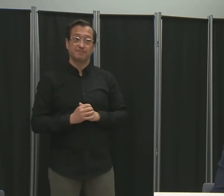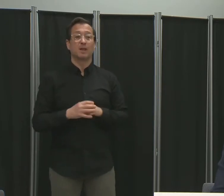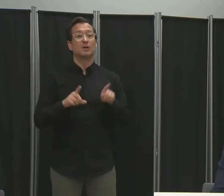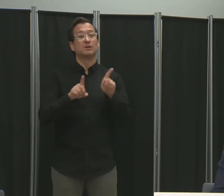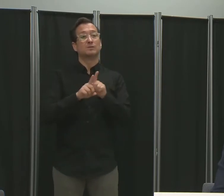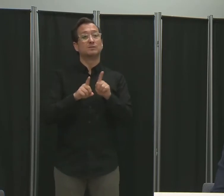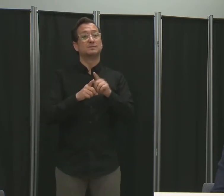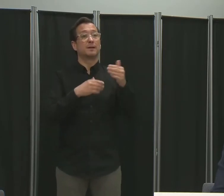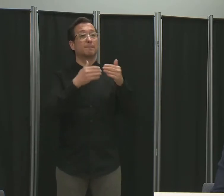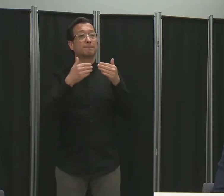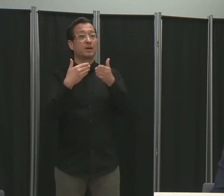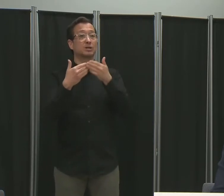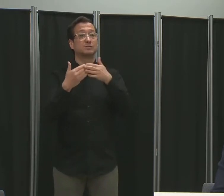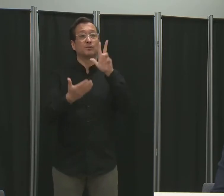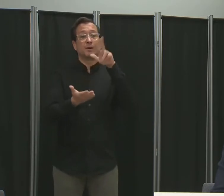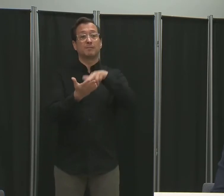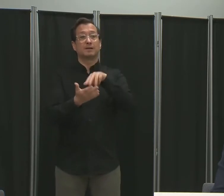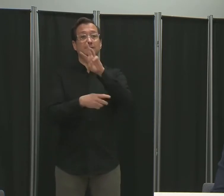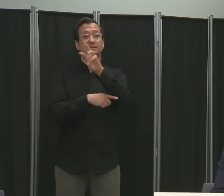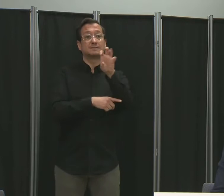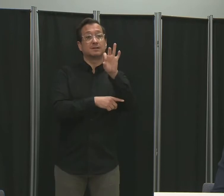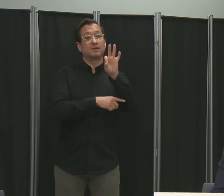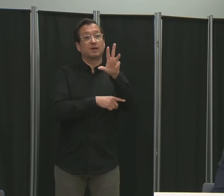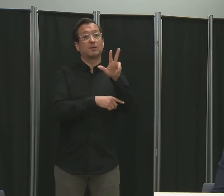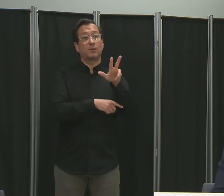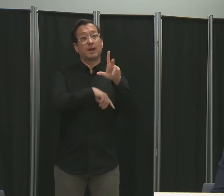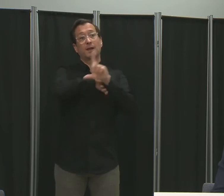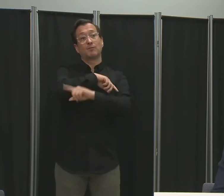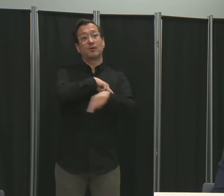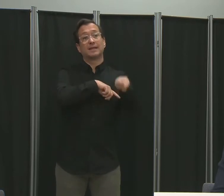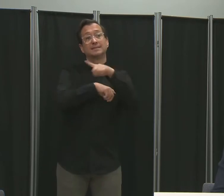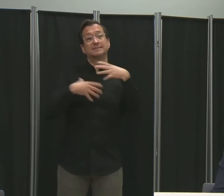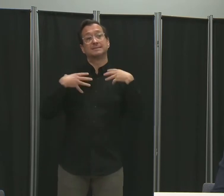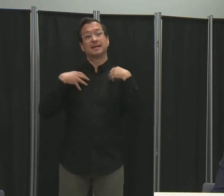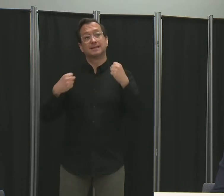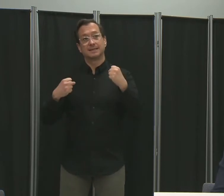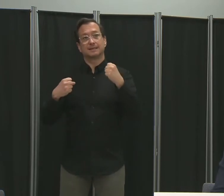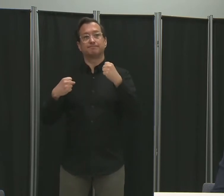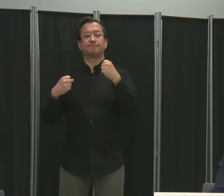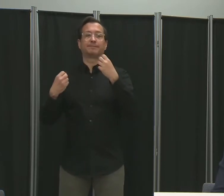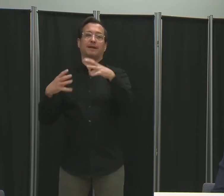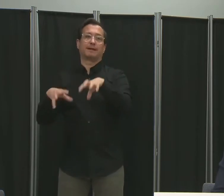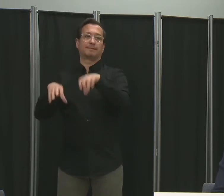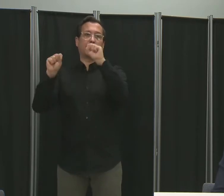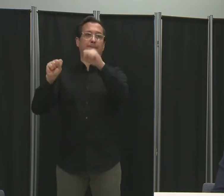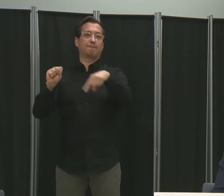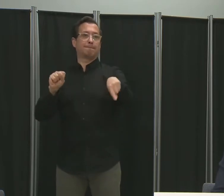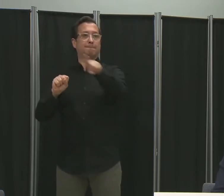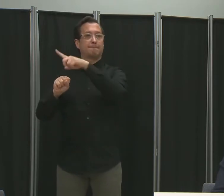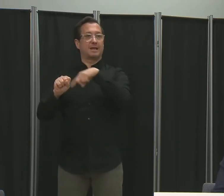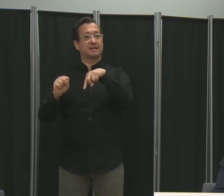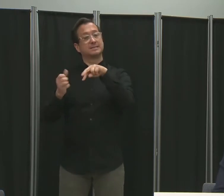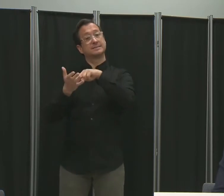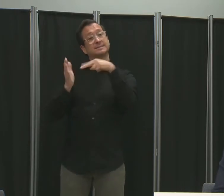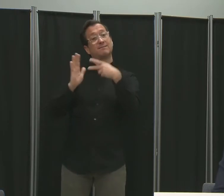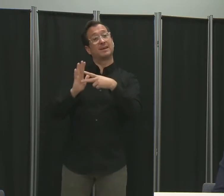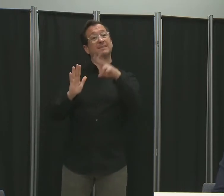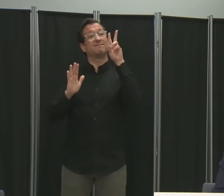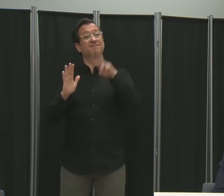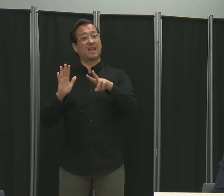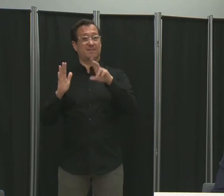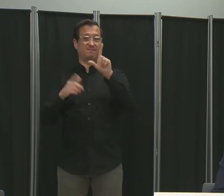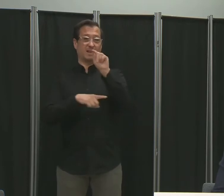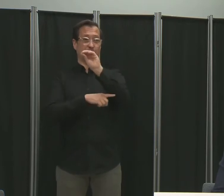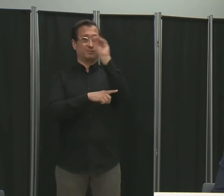quarante trois travailleurs la santé qui ont contracté le virus qui représente plus de 20% de nos cas un